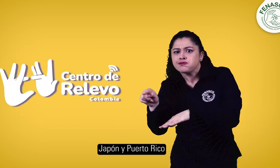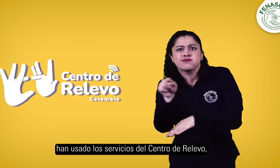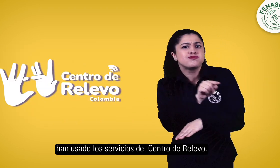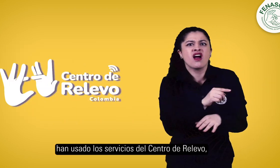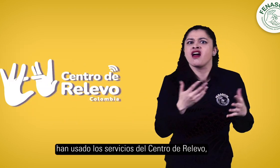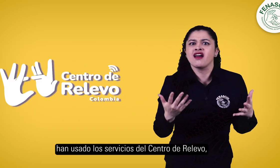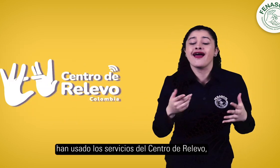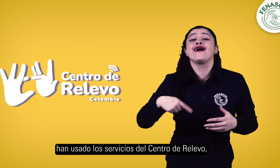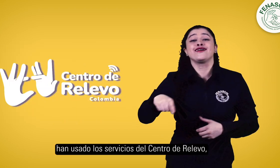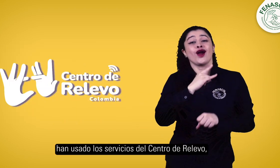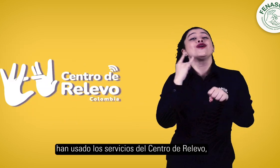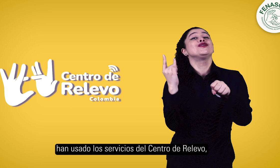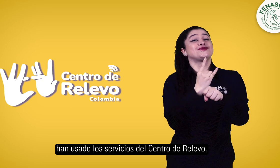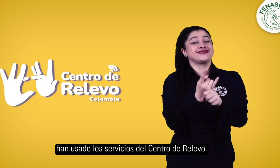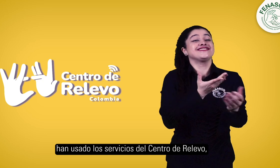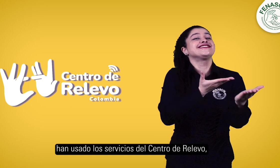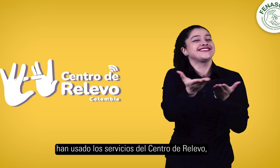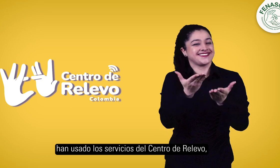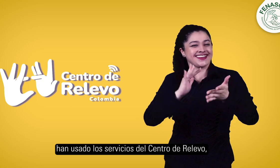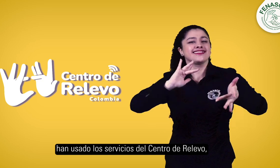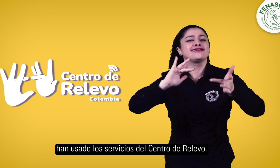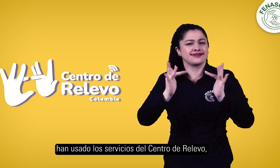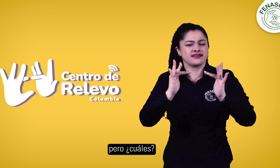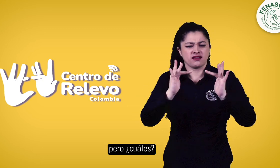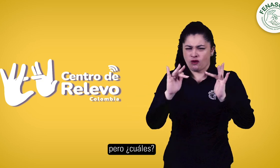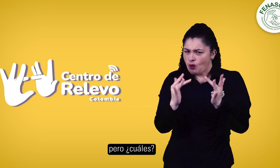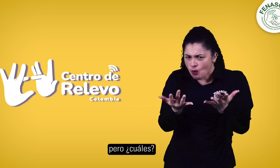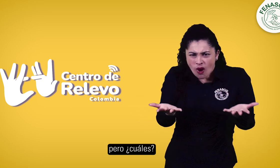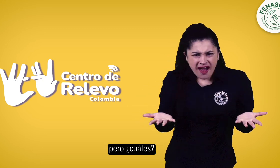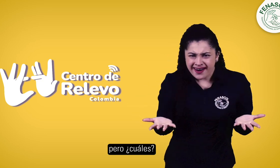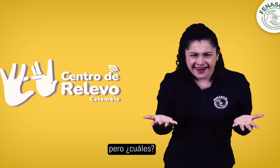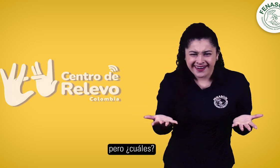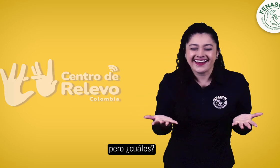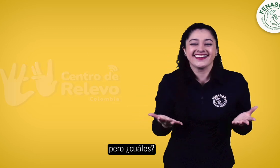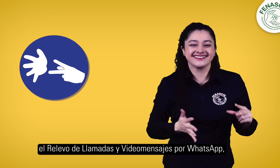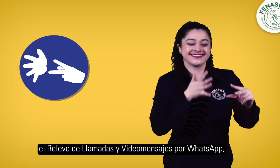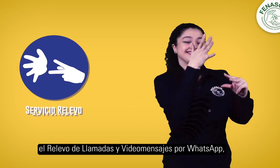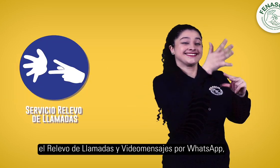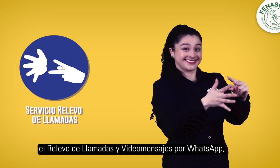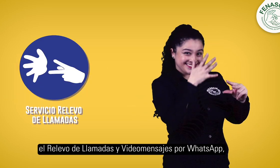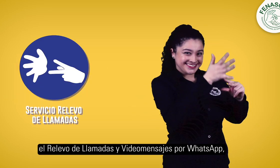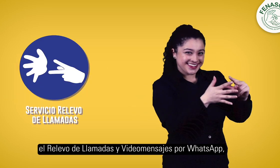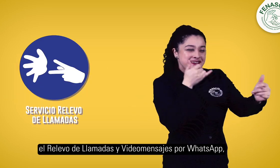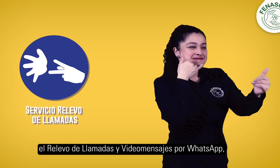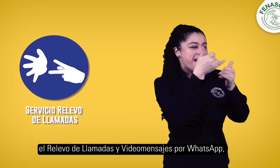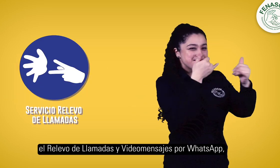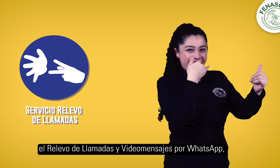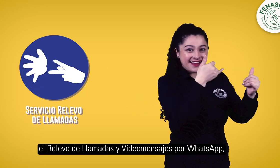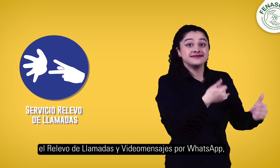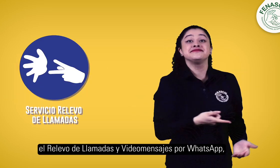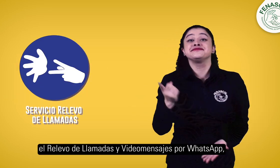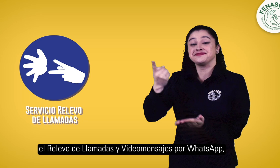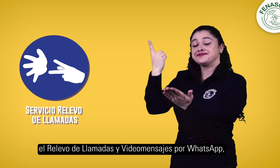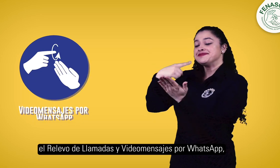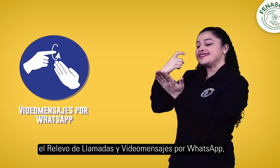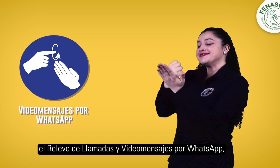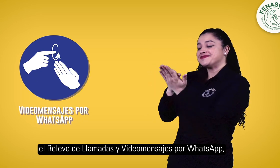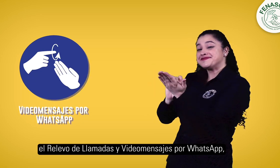Han usado los servicios del centro de relevo. ¿Pero cuáles? El relevo de llamadas y videomensajes por WhatsApp.